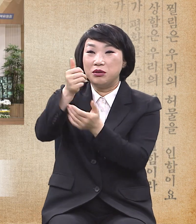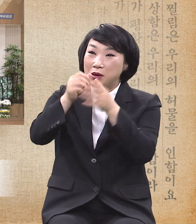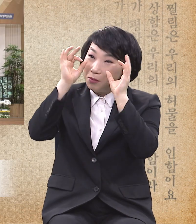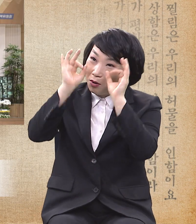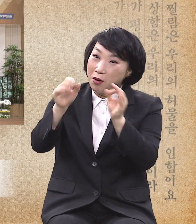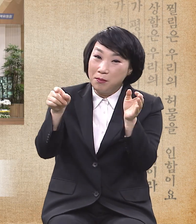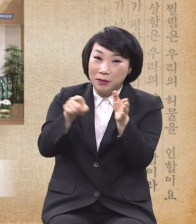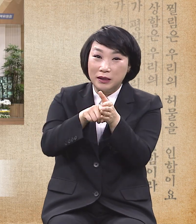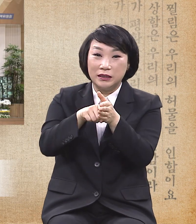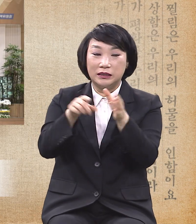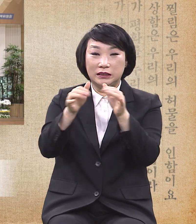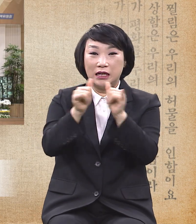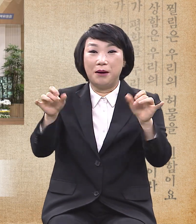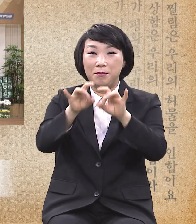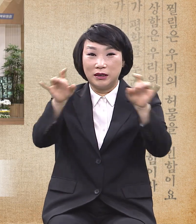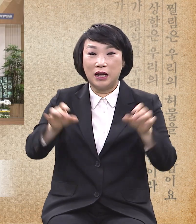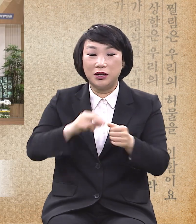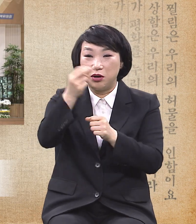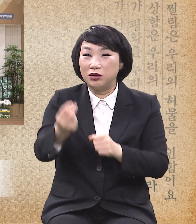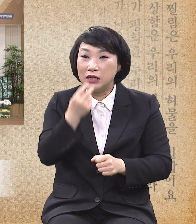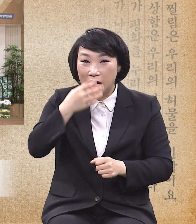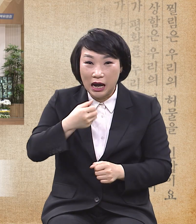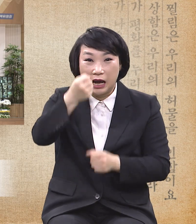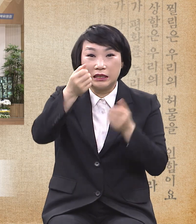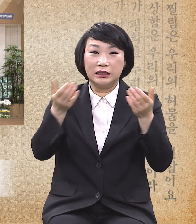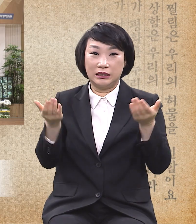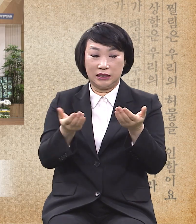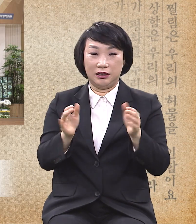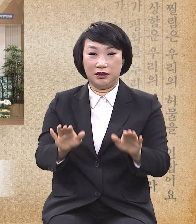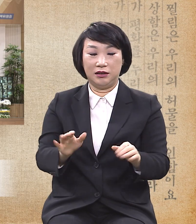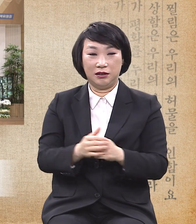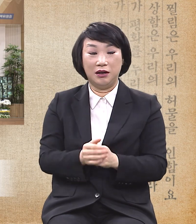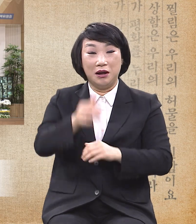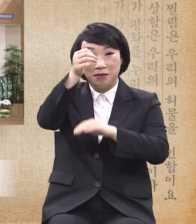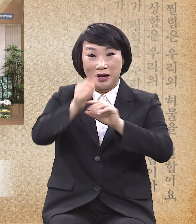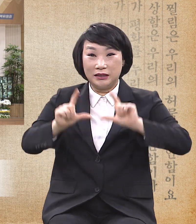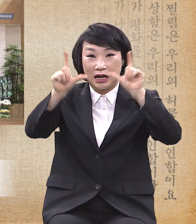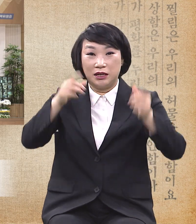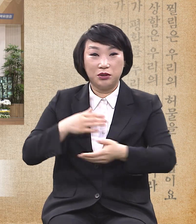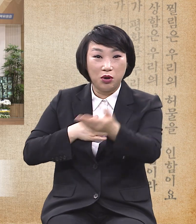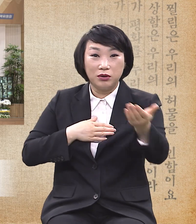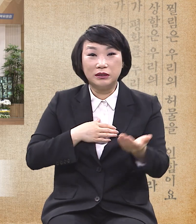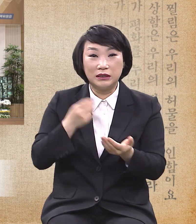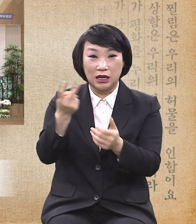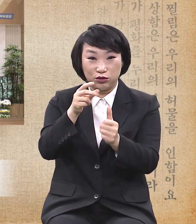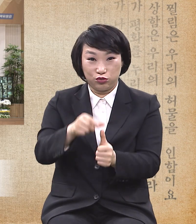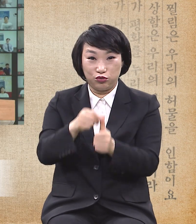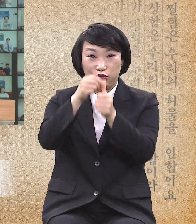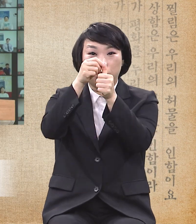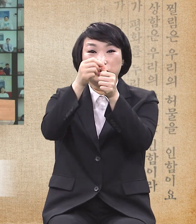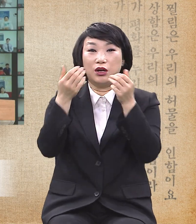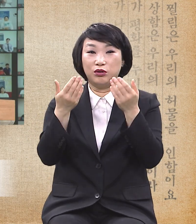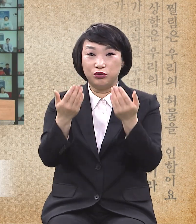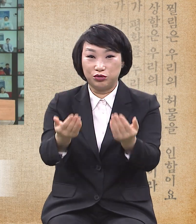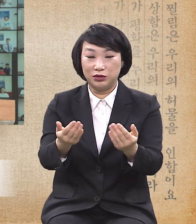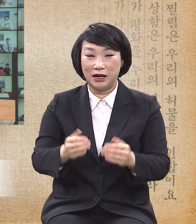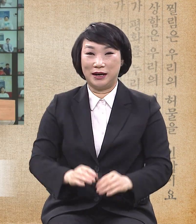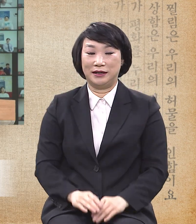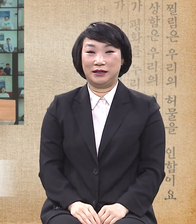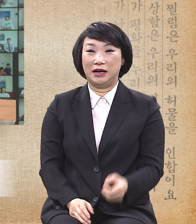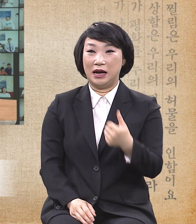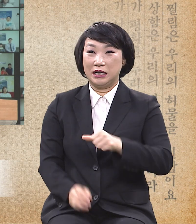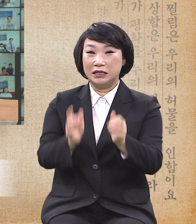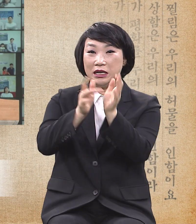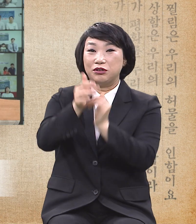영생을 얻는 것이니 마지막 날에 내가 이를 다시 살리리라 하시니라. 아들을